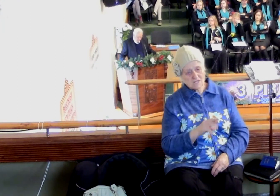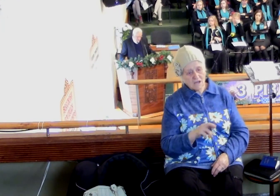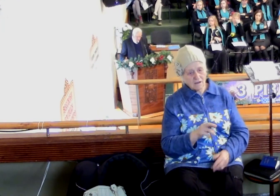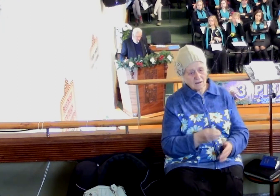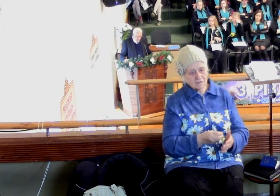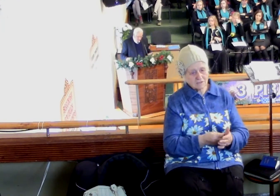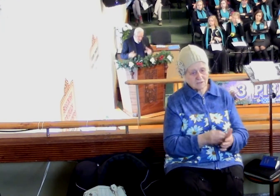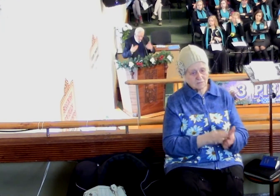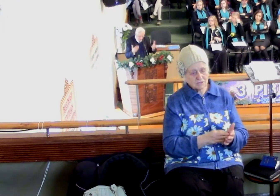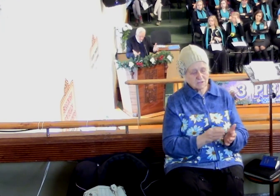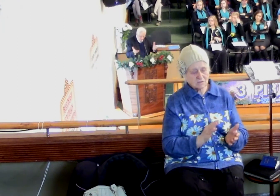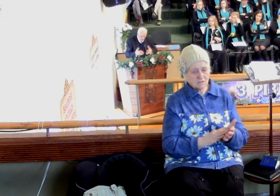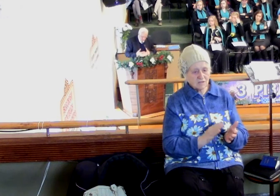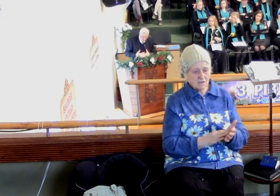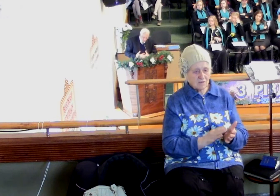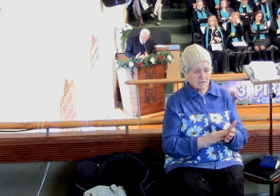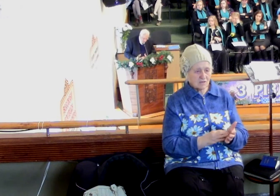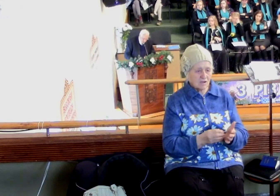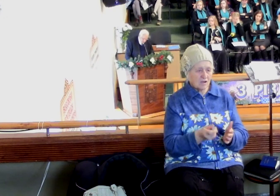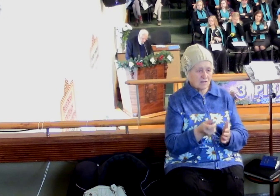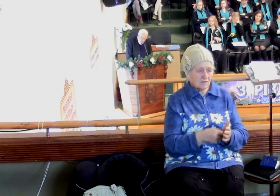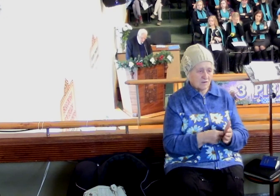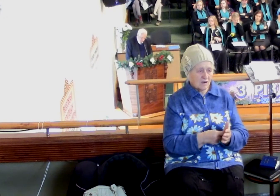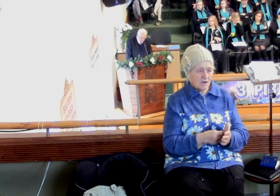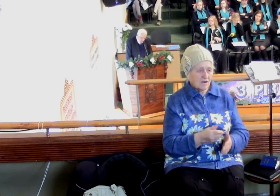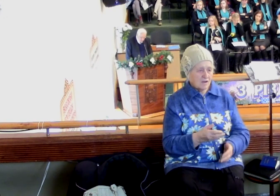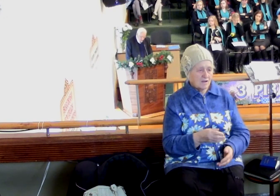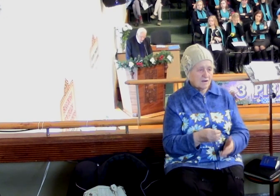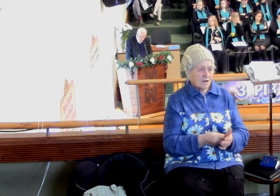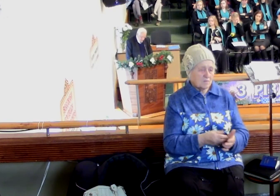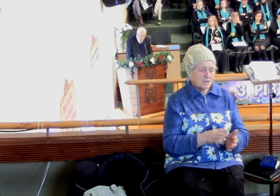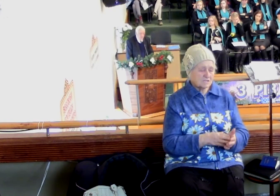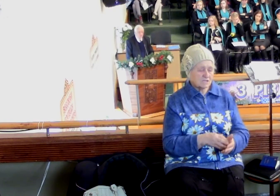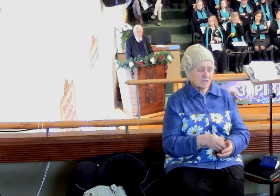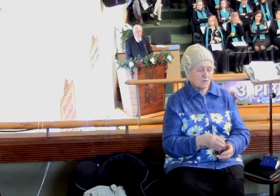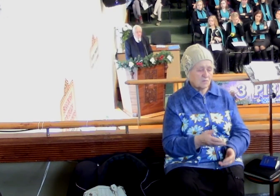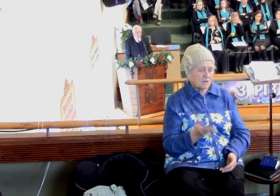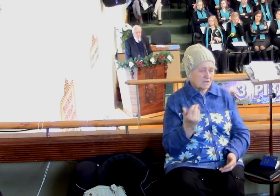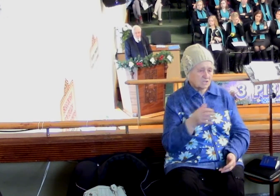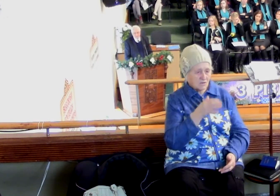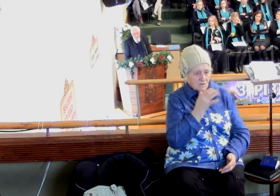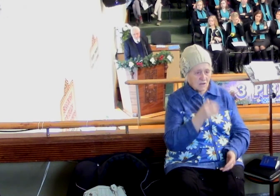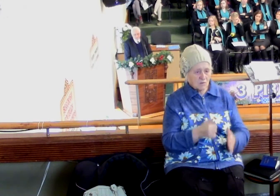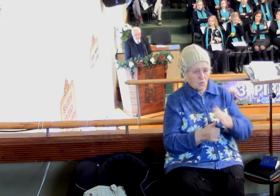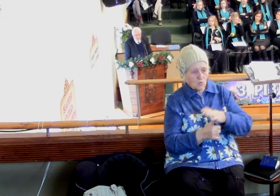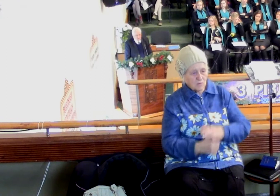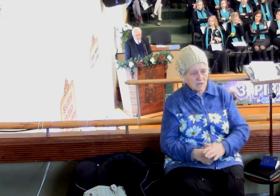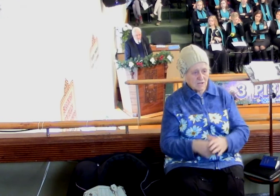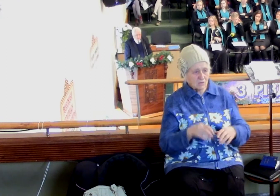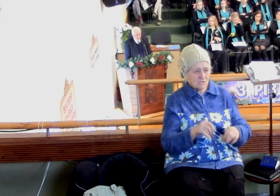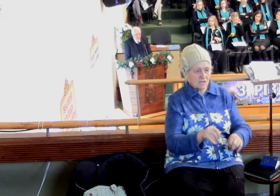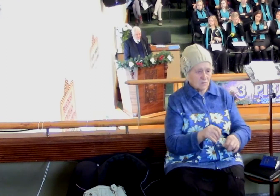9 глава начинается, в прежнее время умолила землю Завулонову, землю Нефалиму. Почему